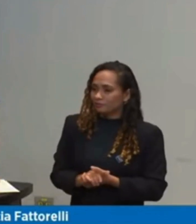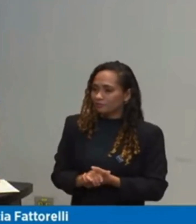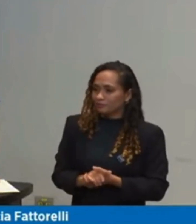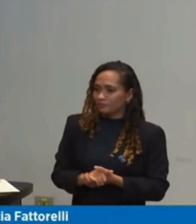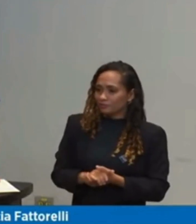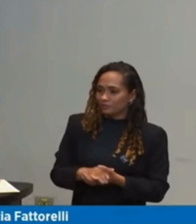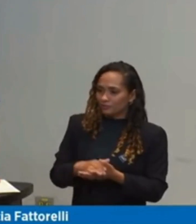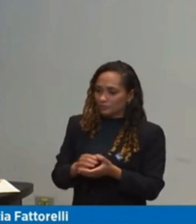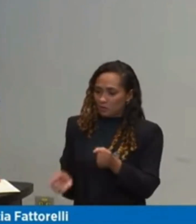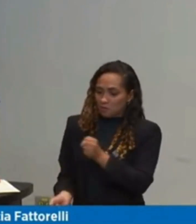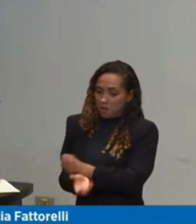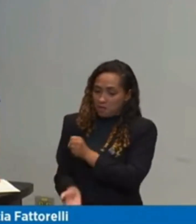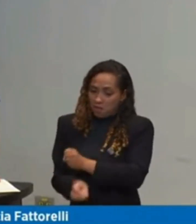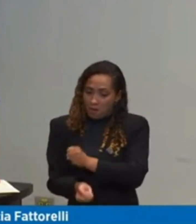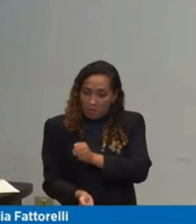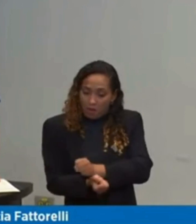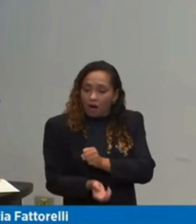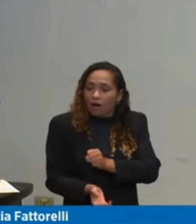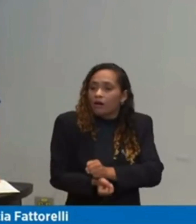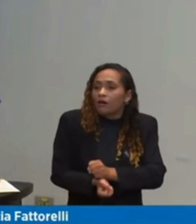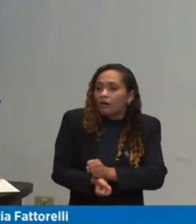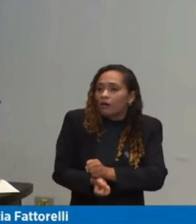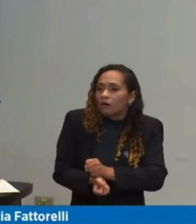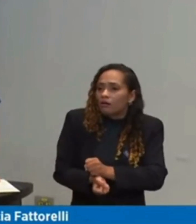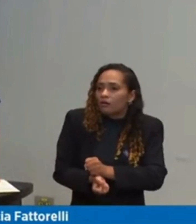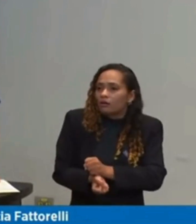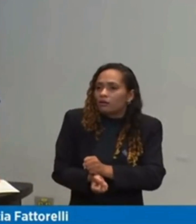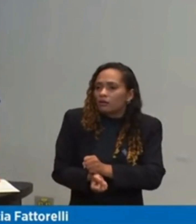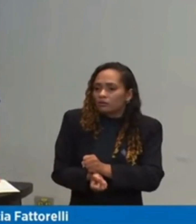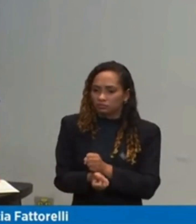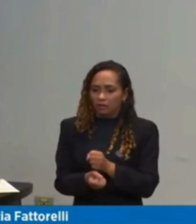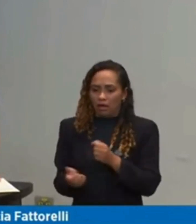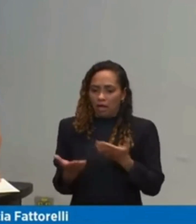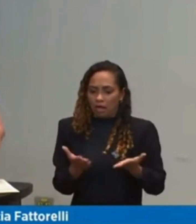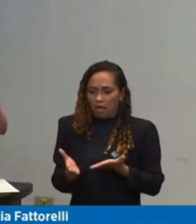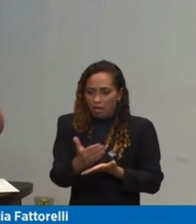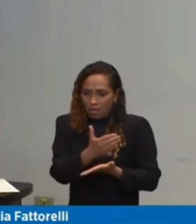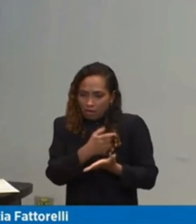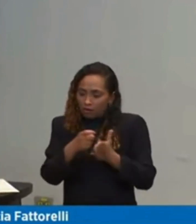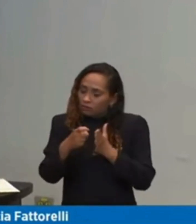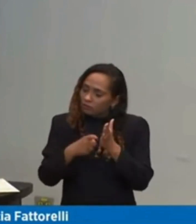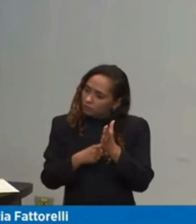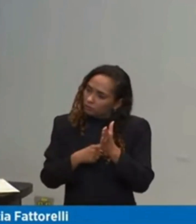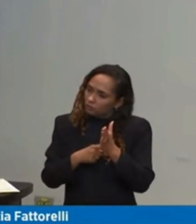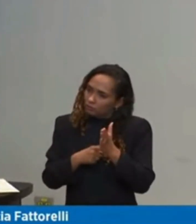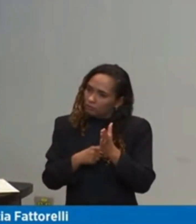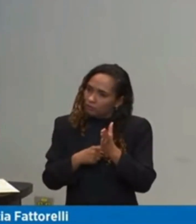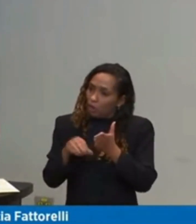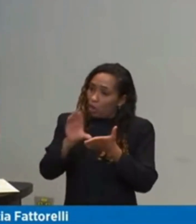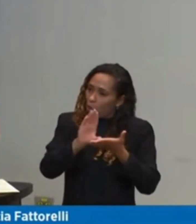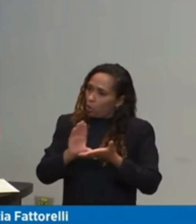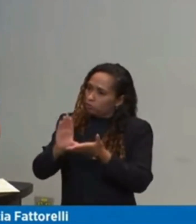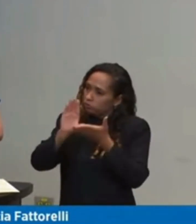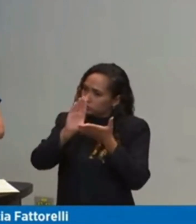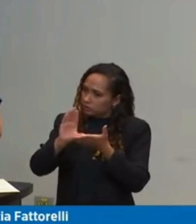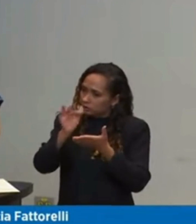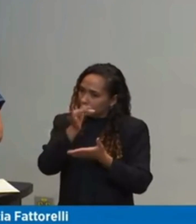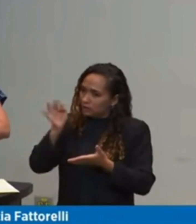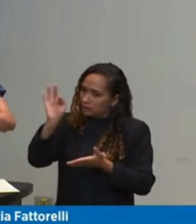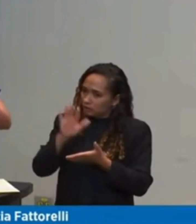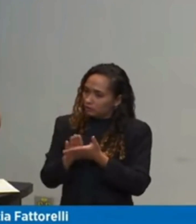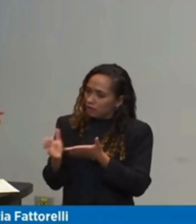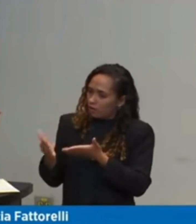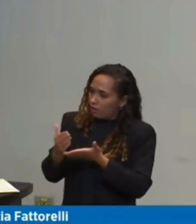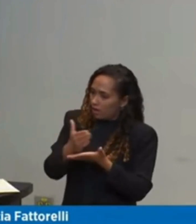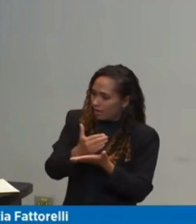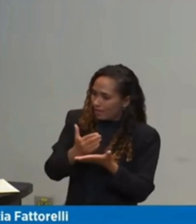desvia o fluxo da arrecadação tributária. No caso do Conselho Federativo, a